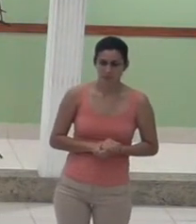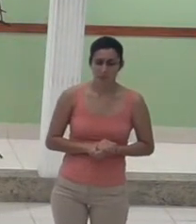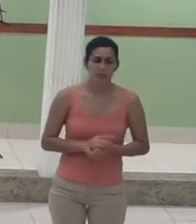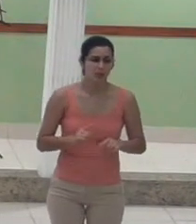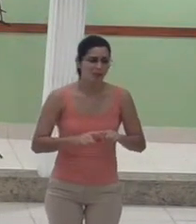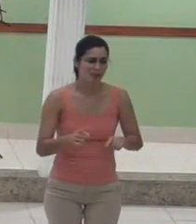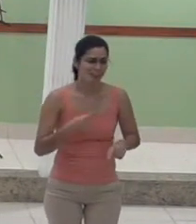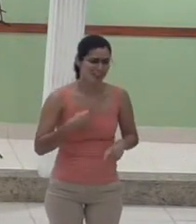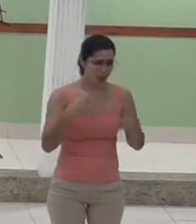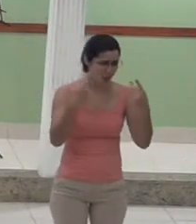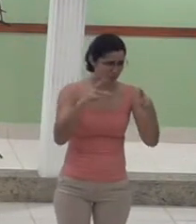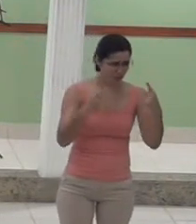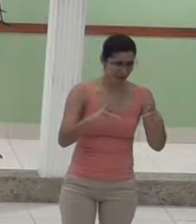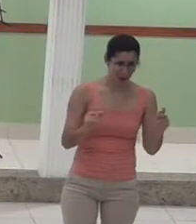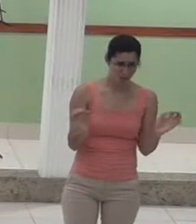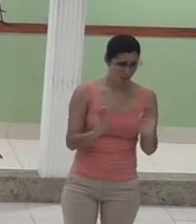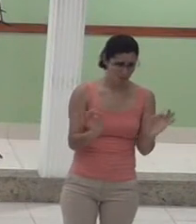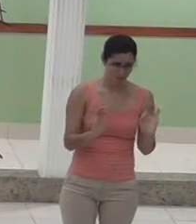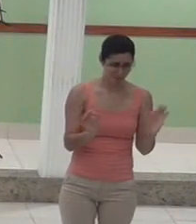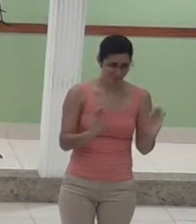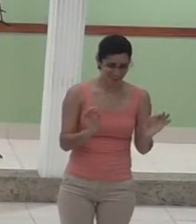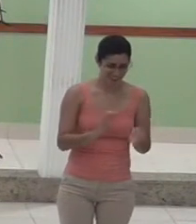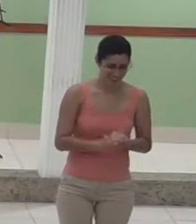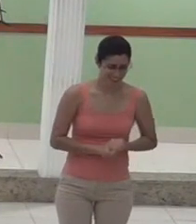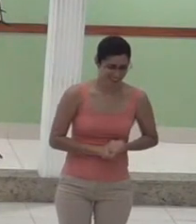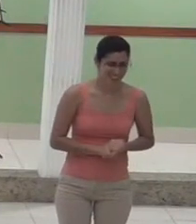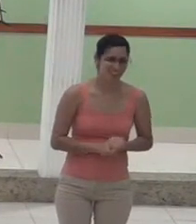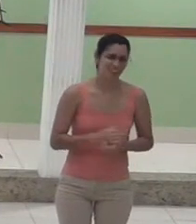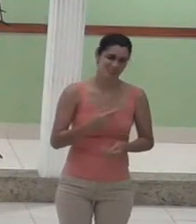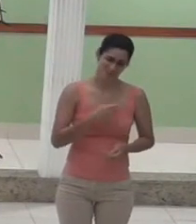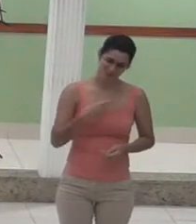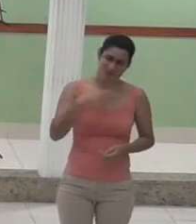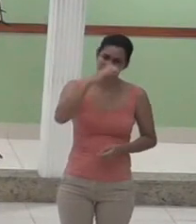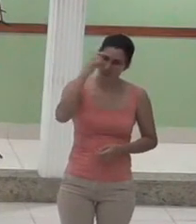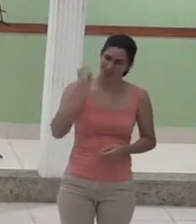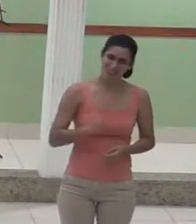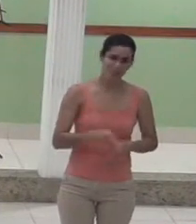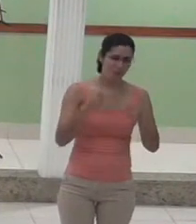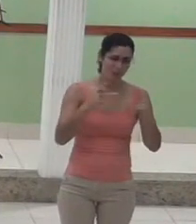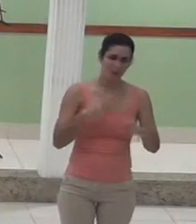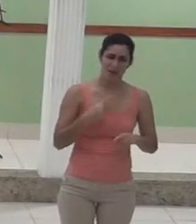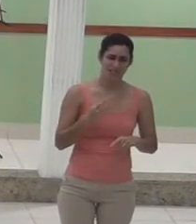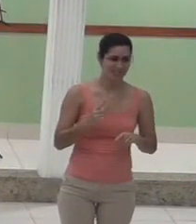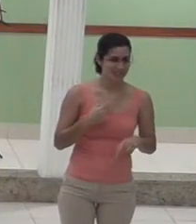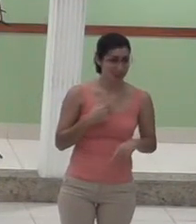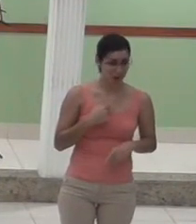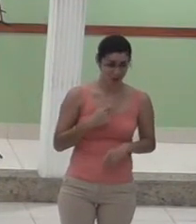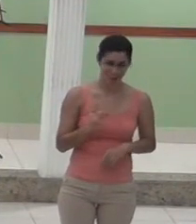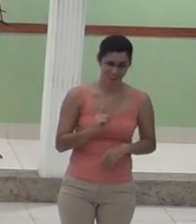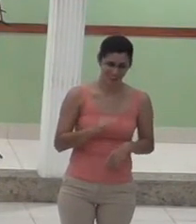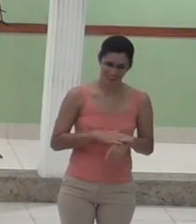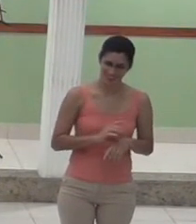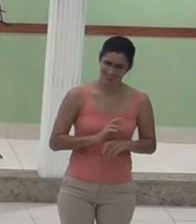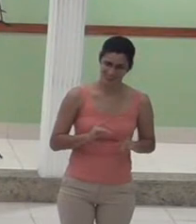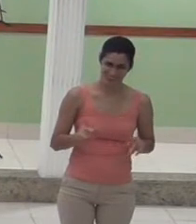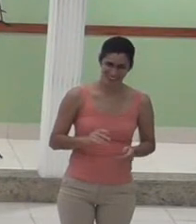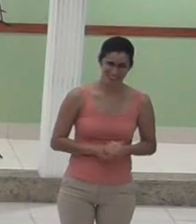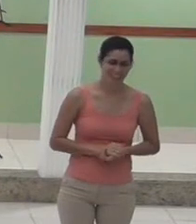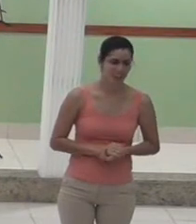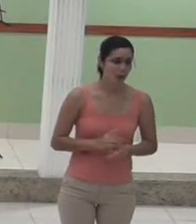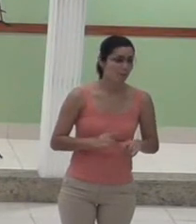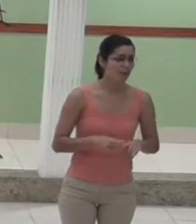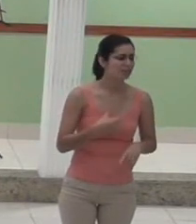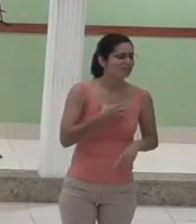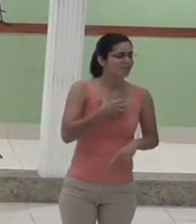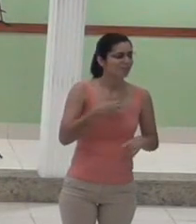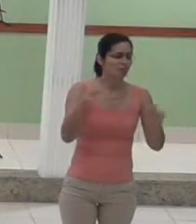de mensagem. Mensagem era com meu esposo e com os demais pastores aí. Queridos, eu estou feliz, eu